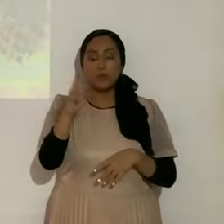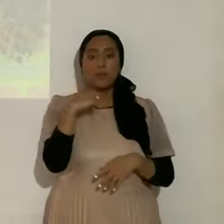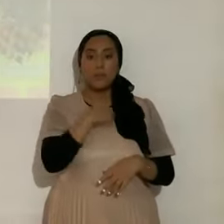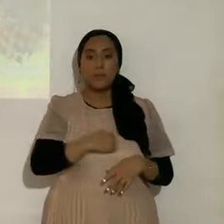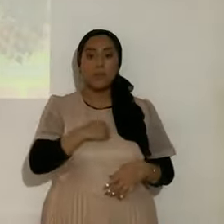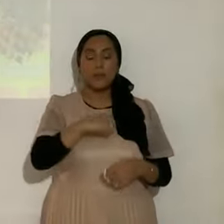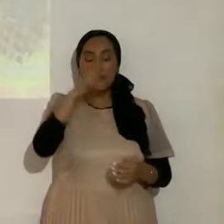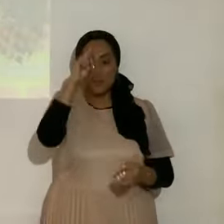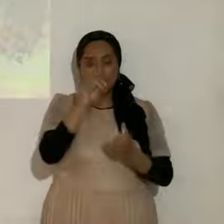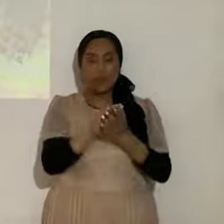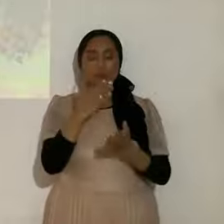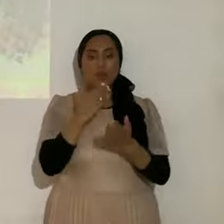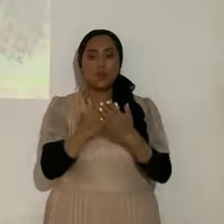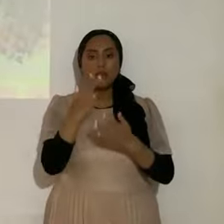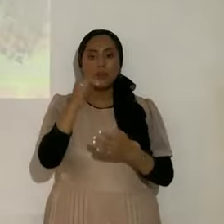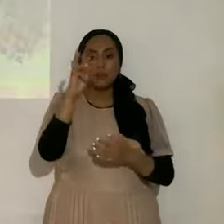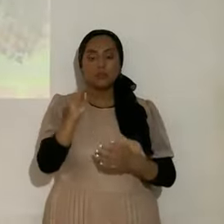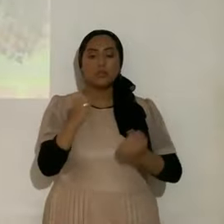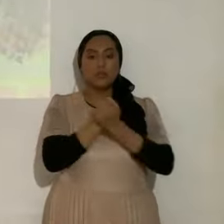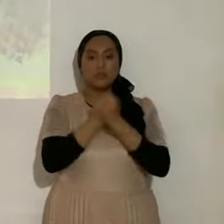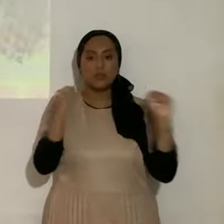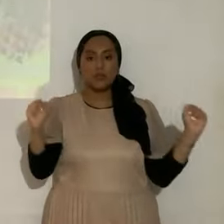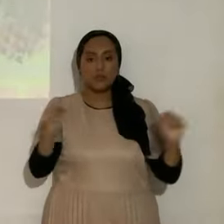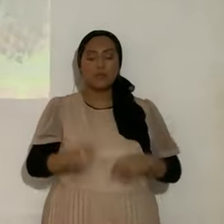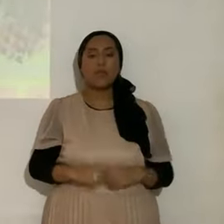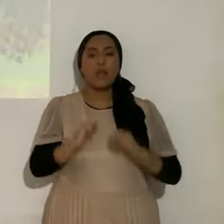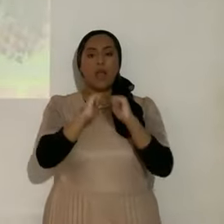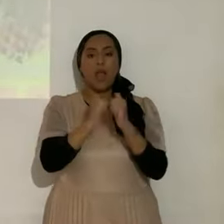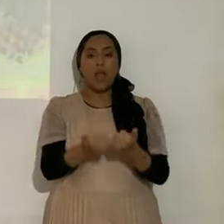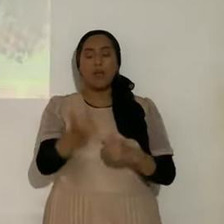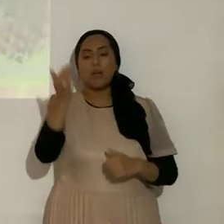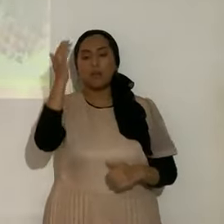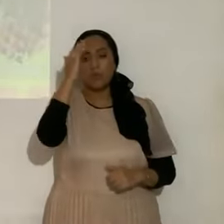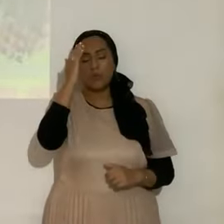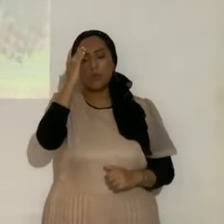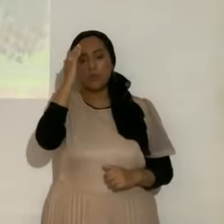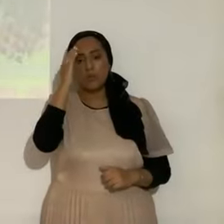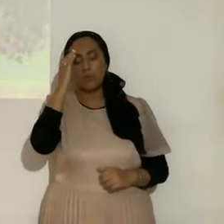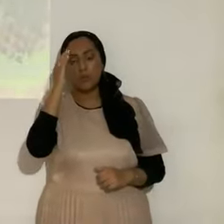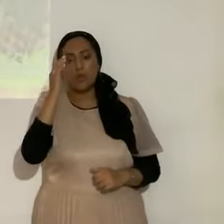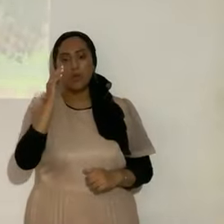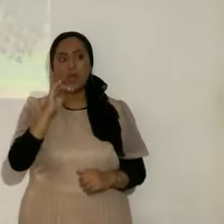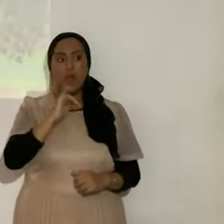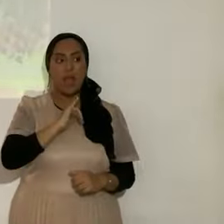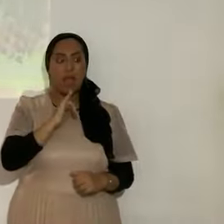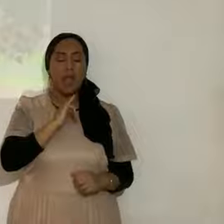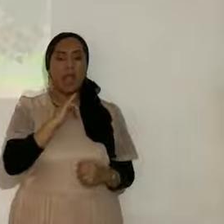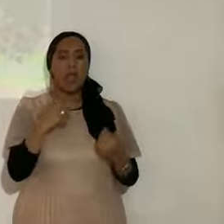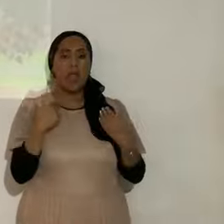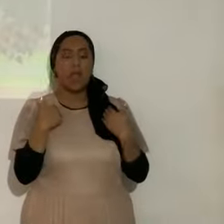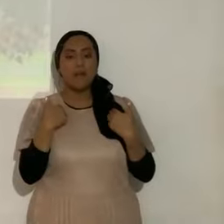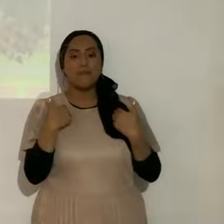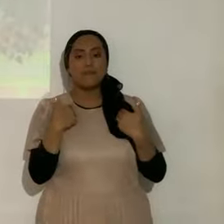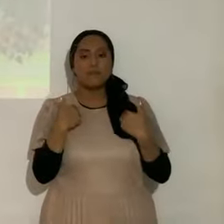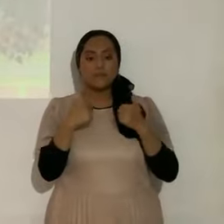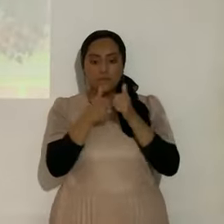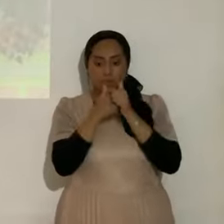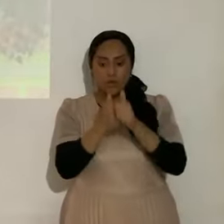y creer en las buenas nuevas de salvación. ¿Cómo saber o cómo saber yo que tengo la inclinación a hacer el